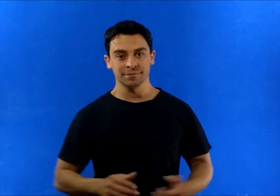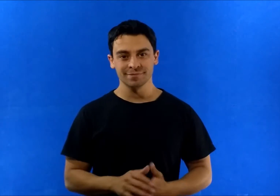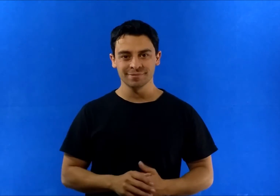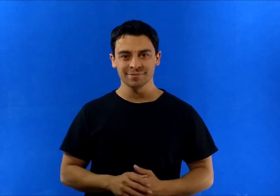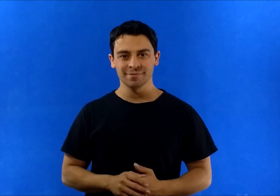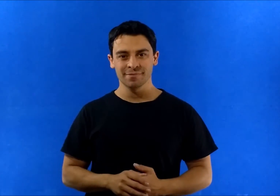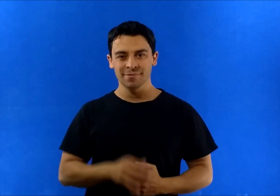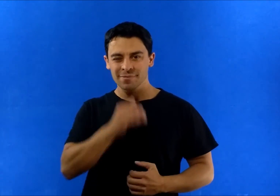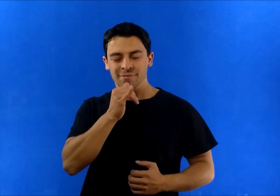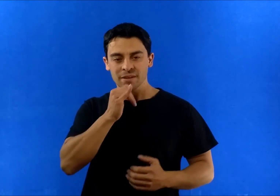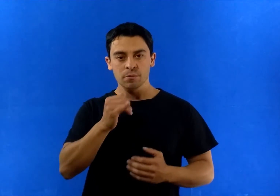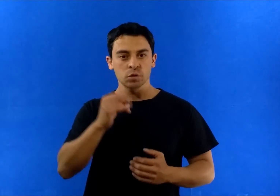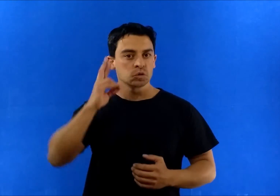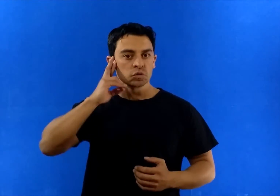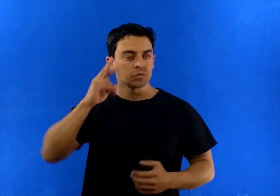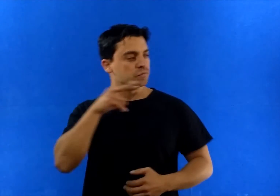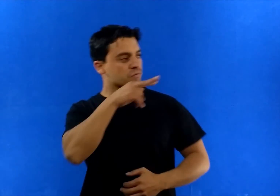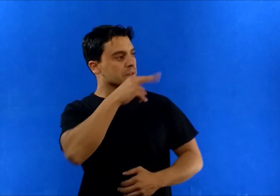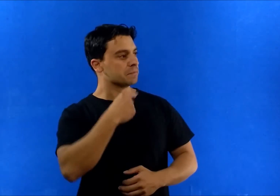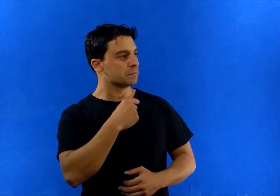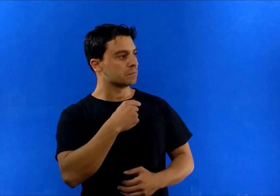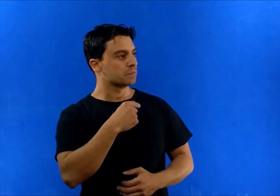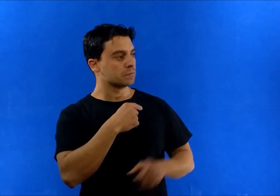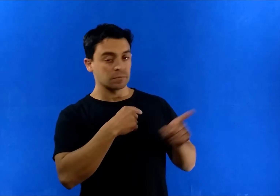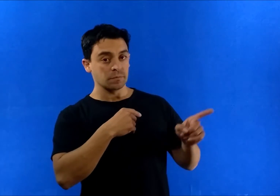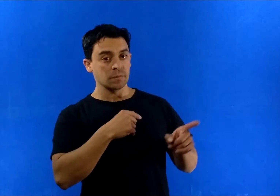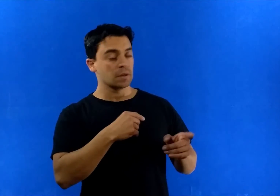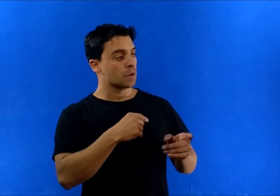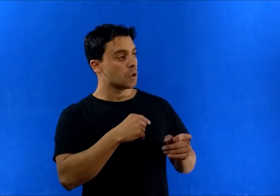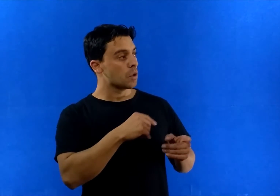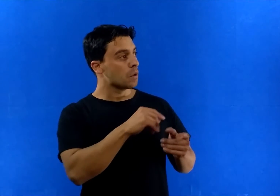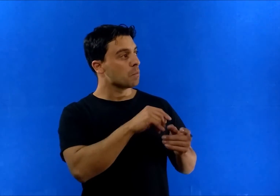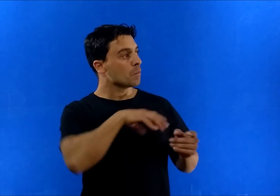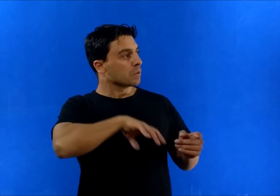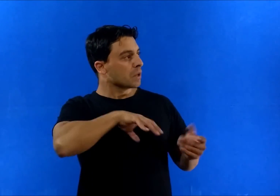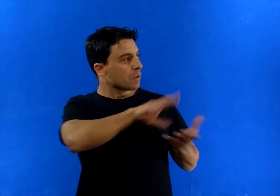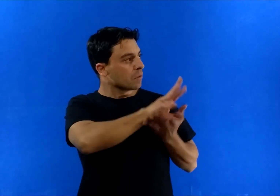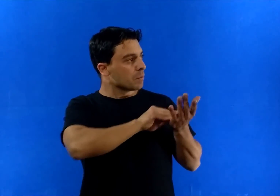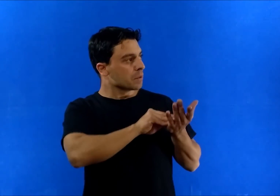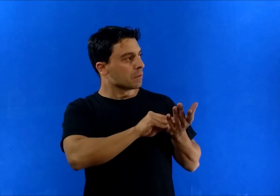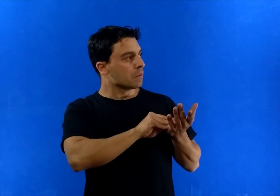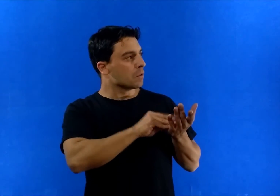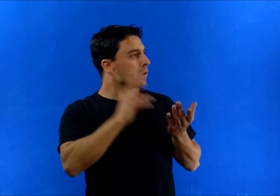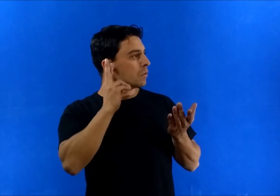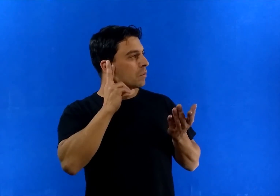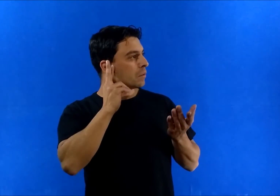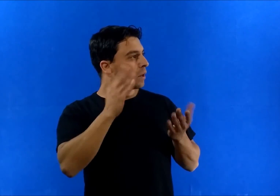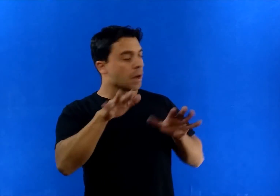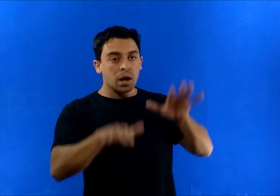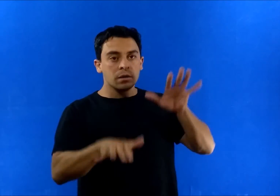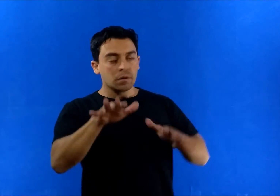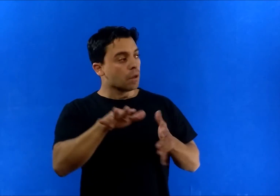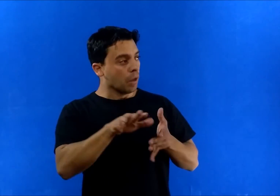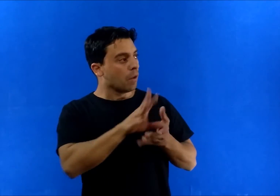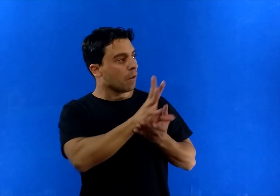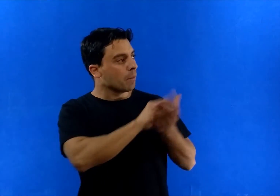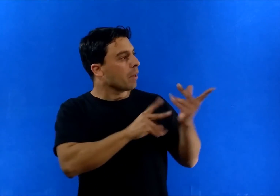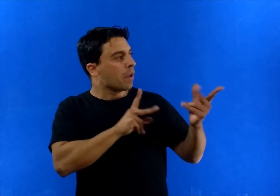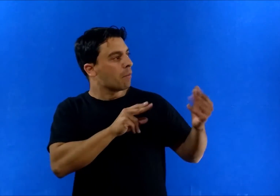estar lá copiando o português. Por exemplo, um surdo, ele vê o português e ele também pode copiar. Às vezes